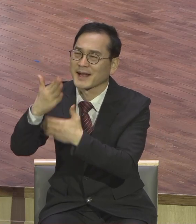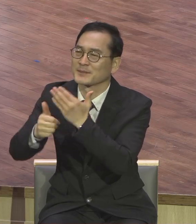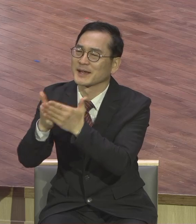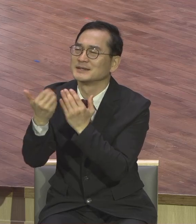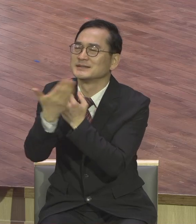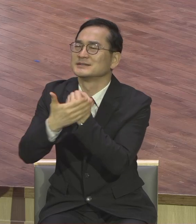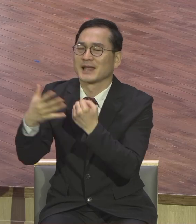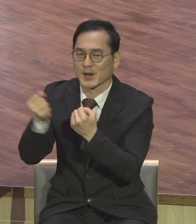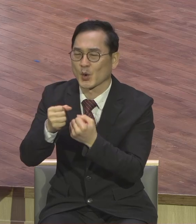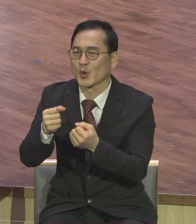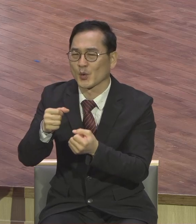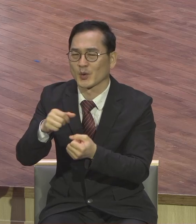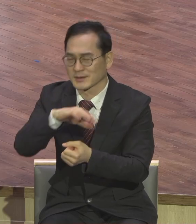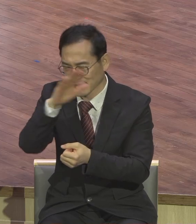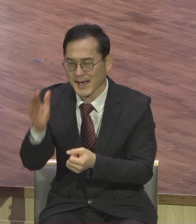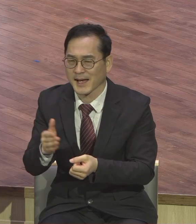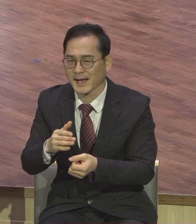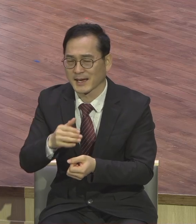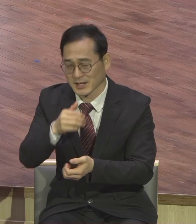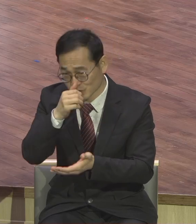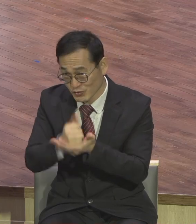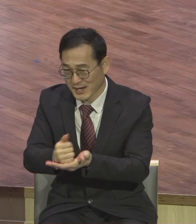어렵다 하심을 얻은 자 되었느니라.